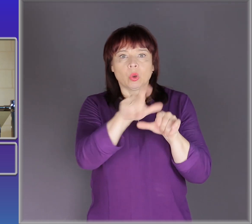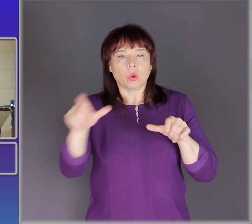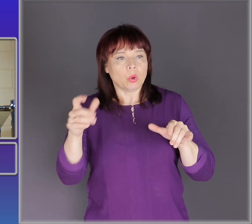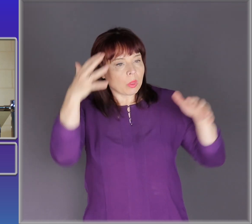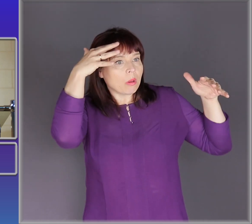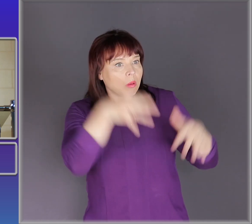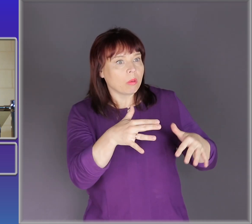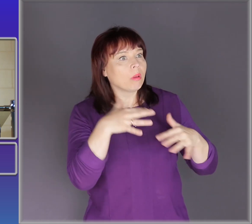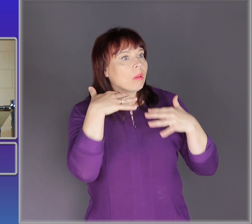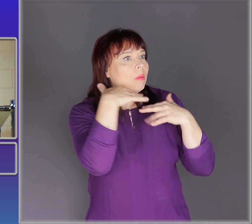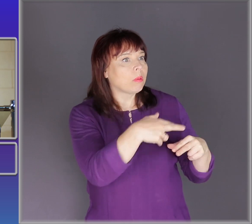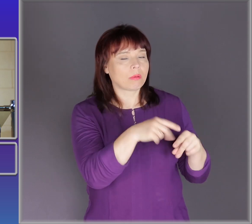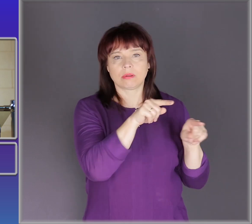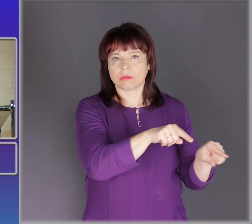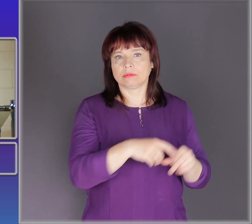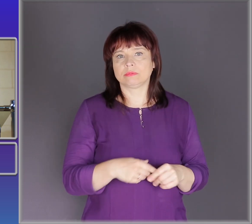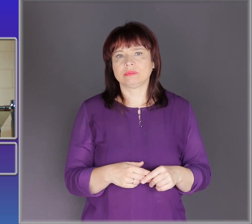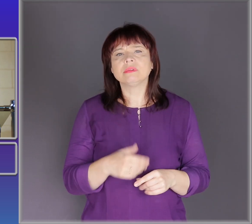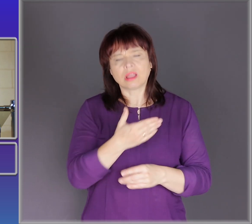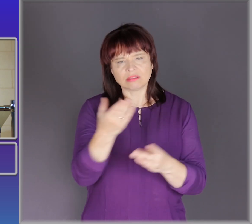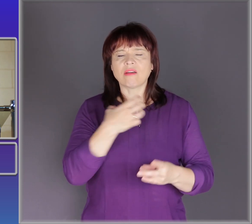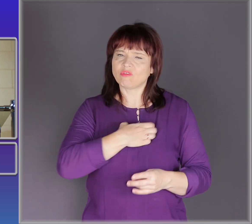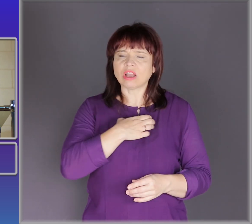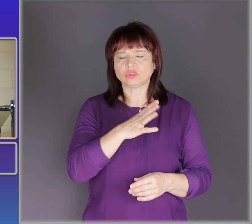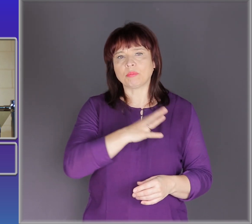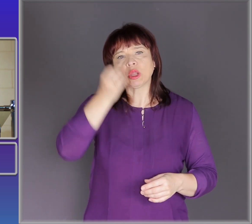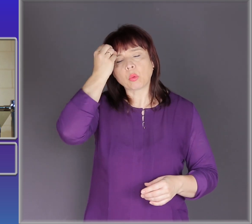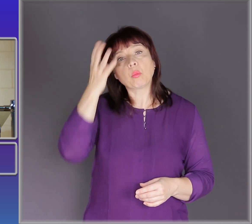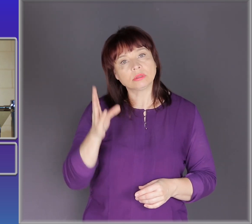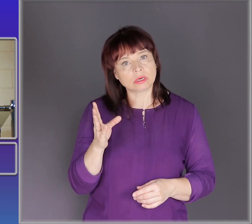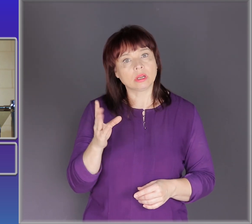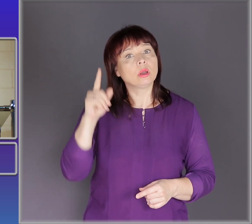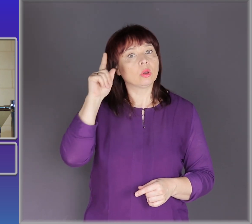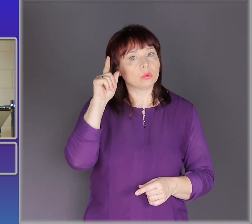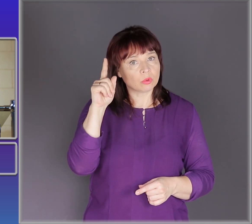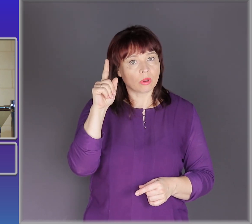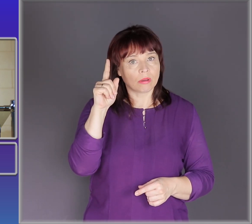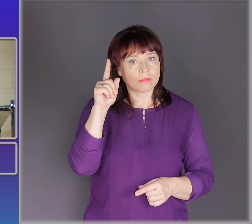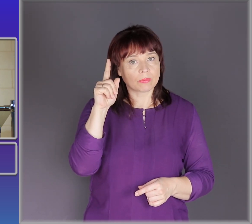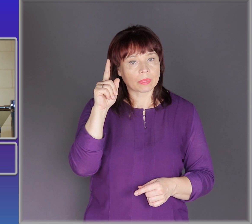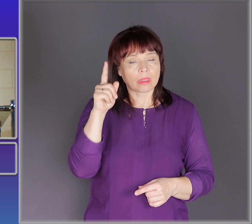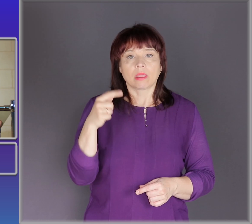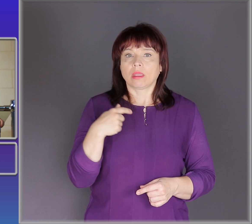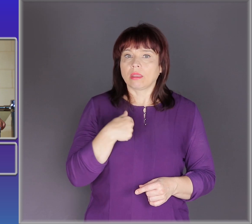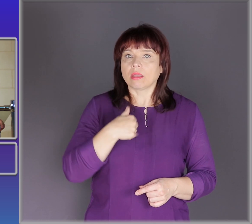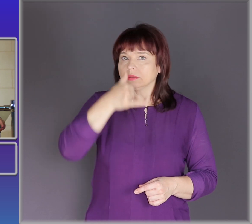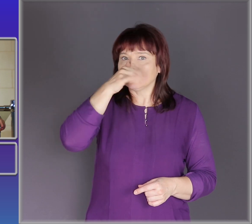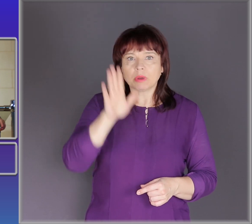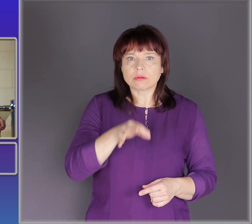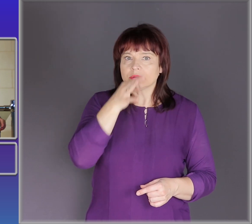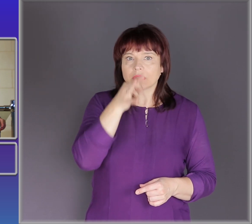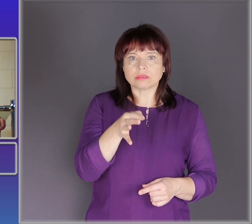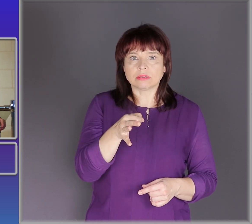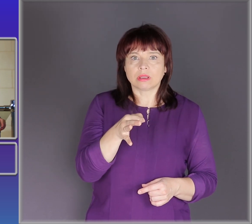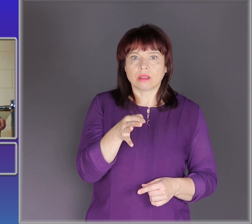бывает вот почему я знаю что мы должны быть мудры но при этом я не могу отказаться